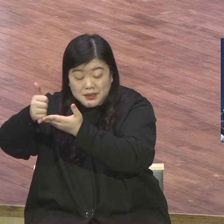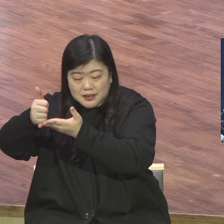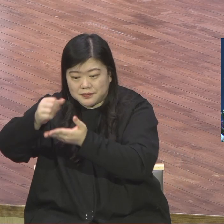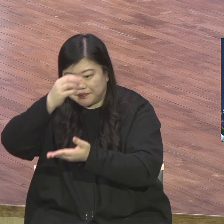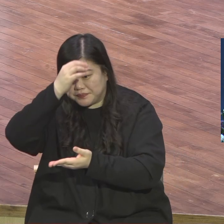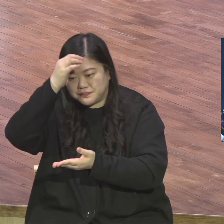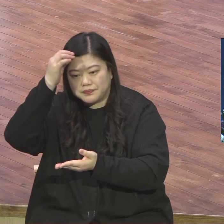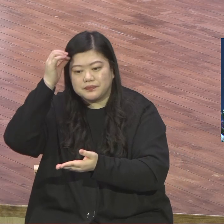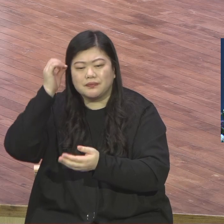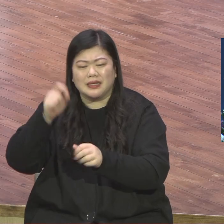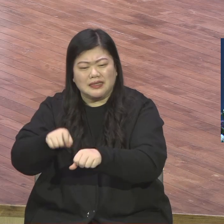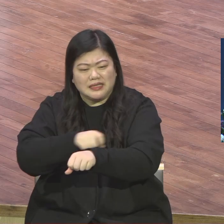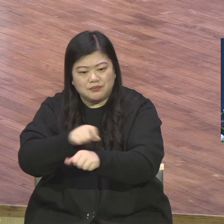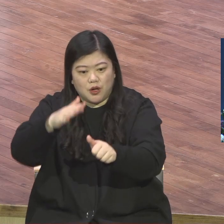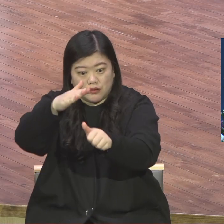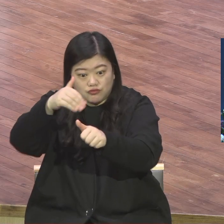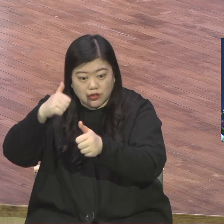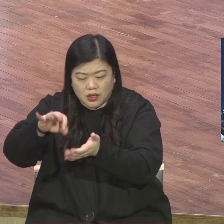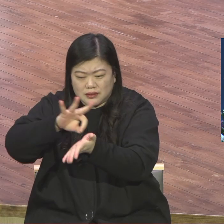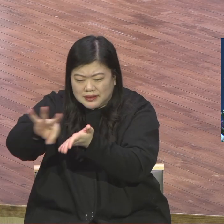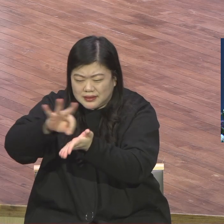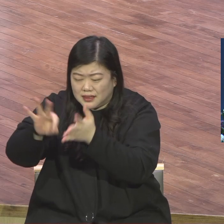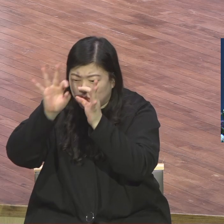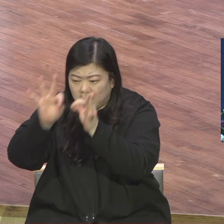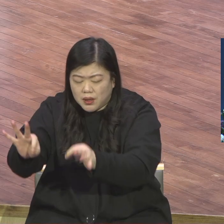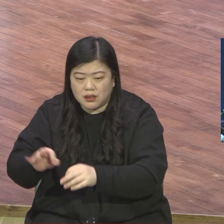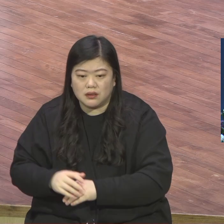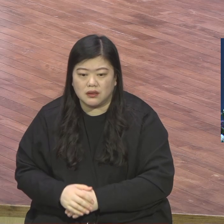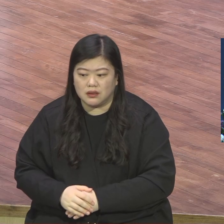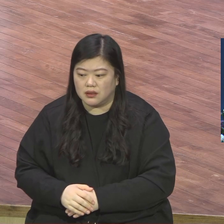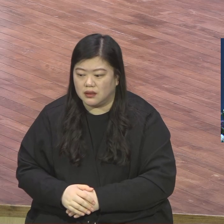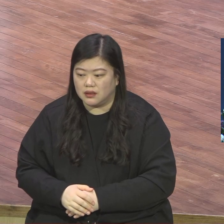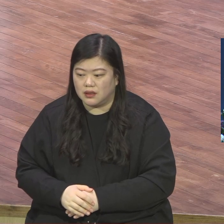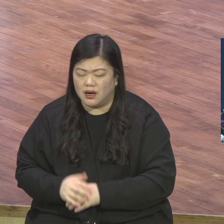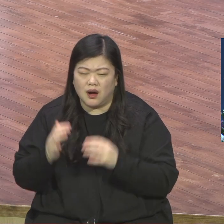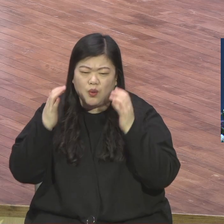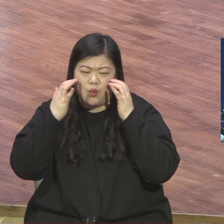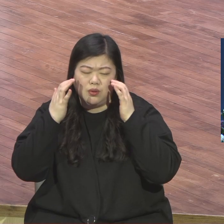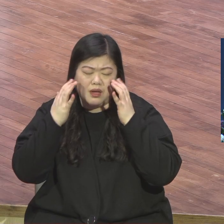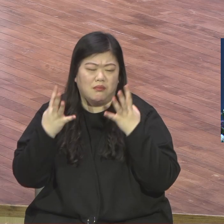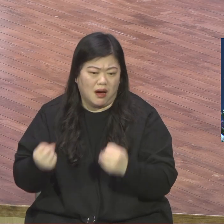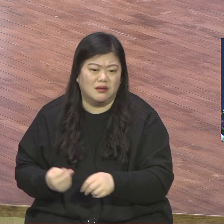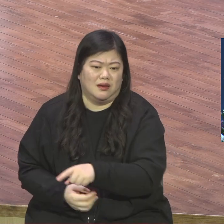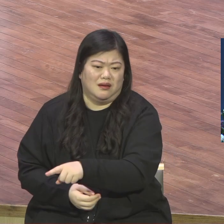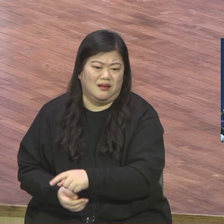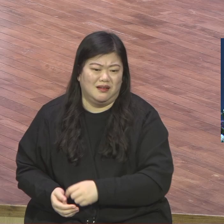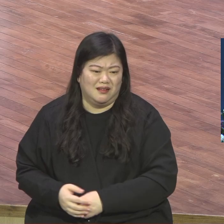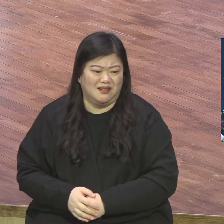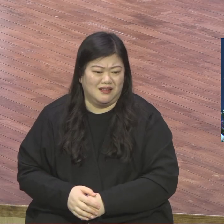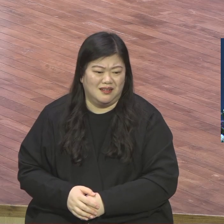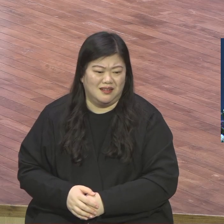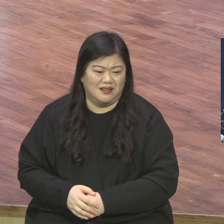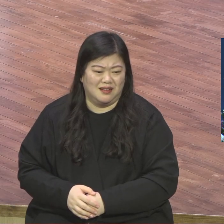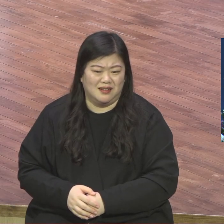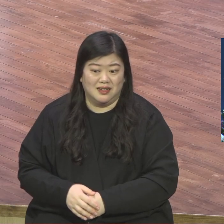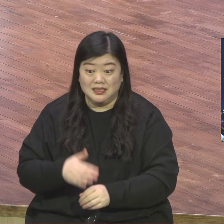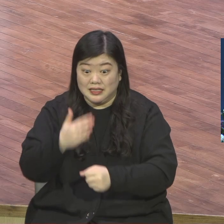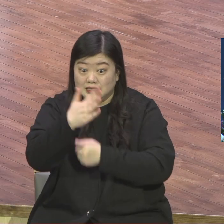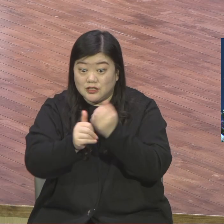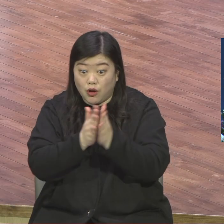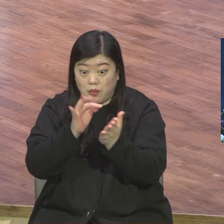받은 사람들이에요. 연단을 많이 받은 사람, 군사를 다 빼놓고 하나님 쓰기 합당하게. 성경에